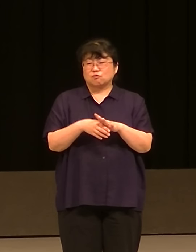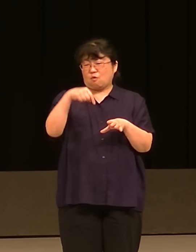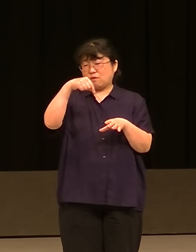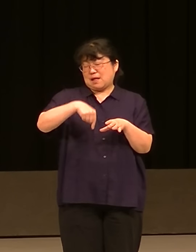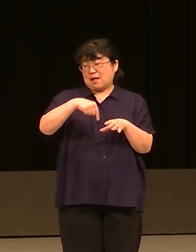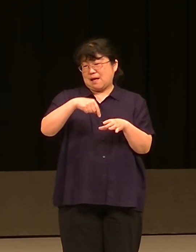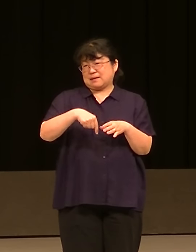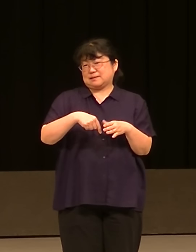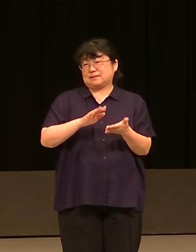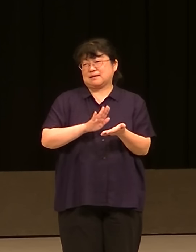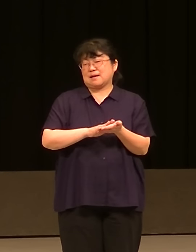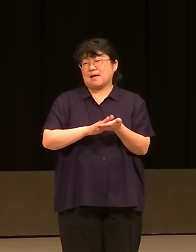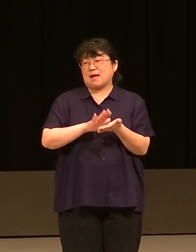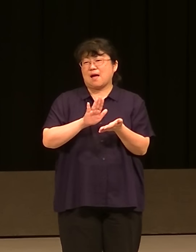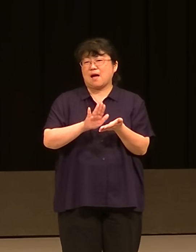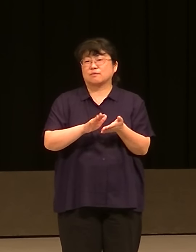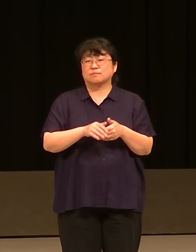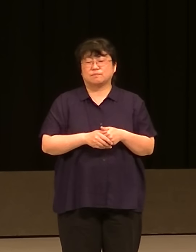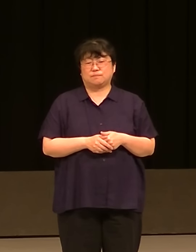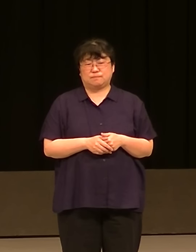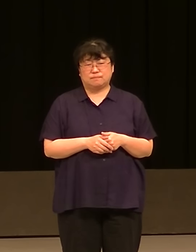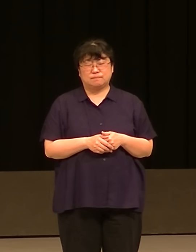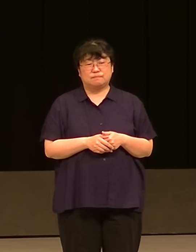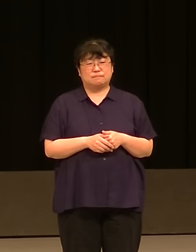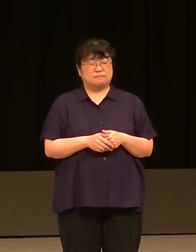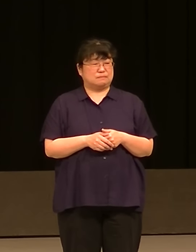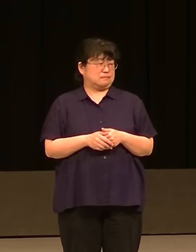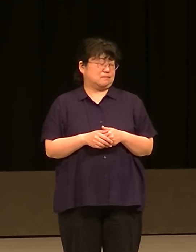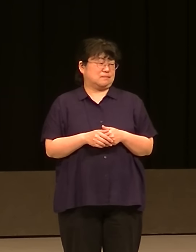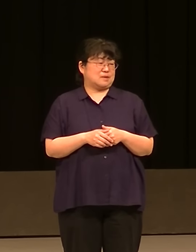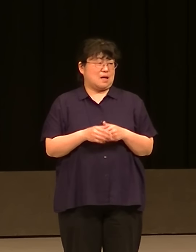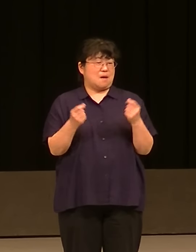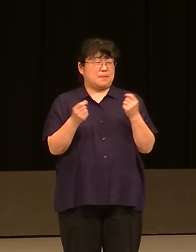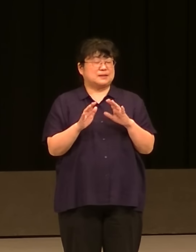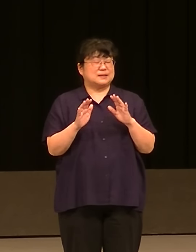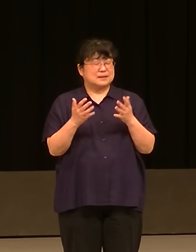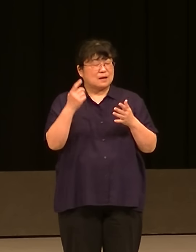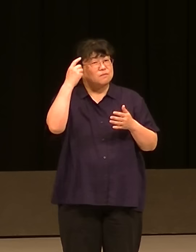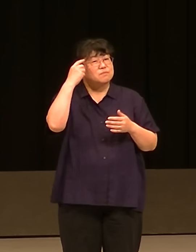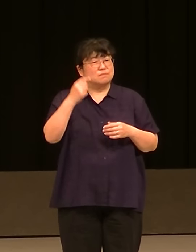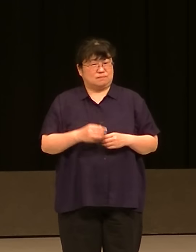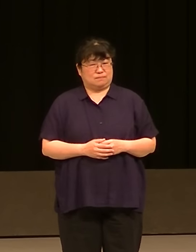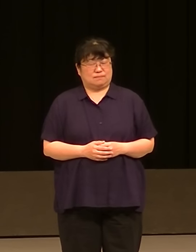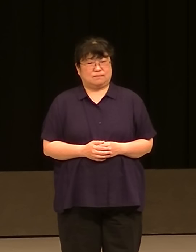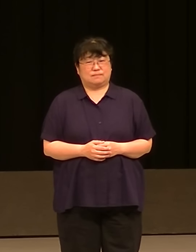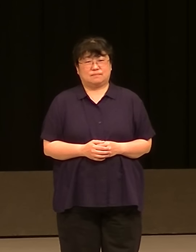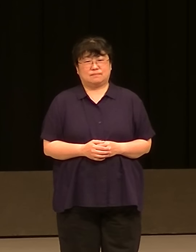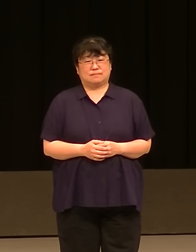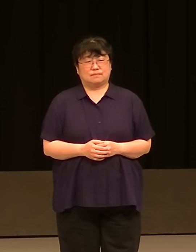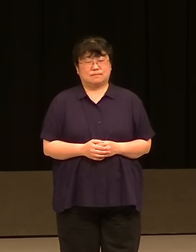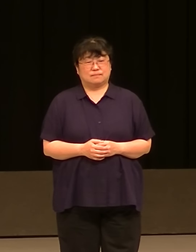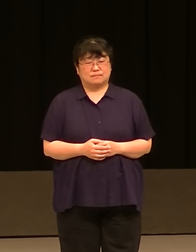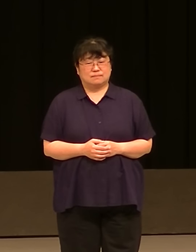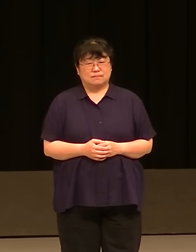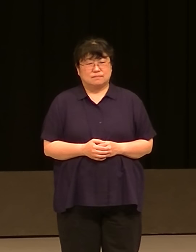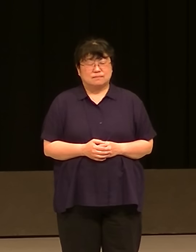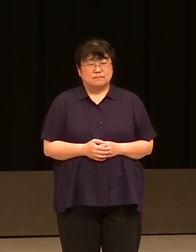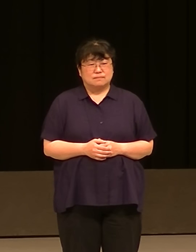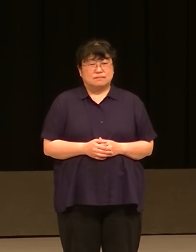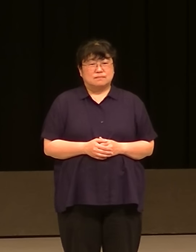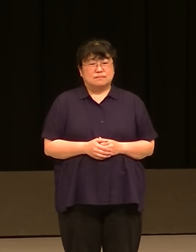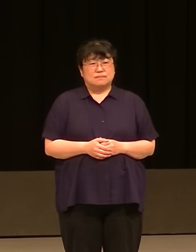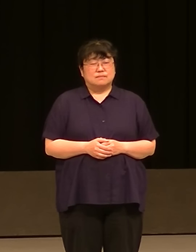に流れている、そういうふうに言って間違いのないところでだというふうに今思うところでござい